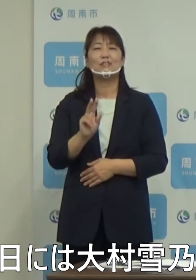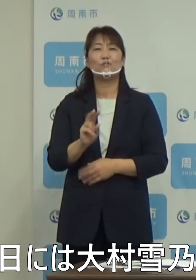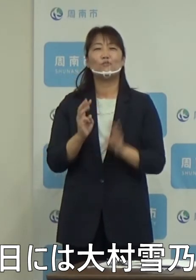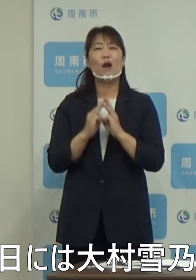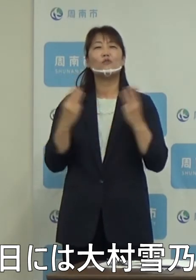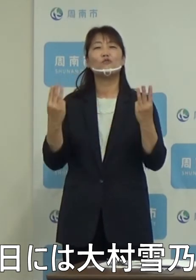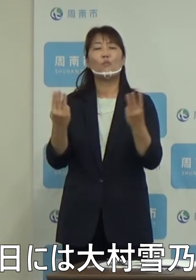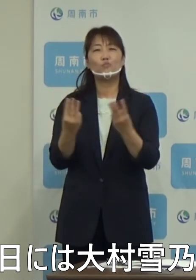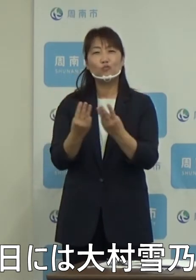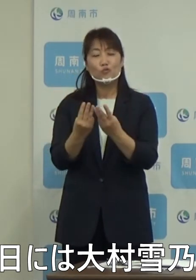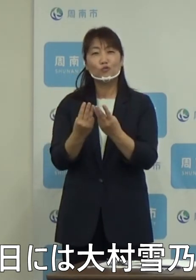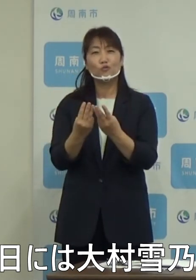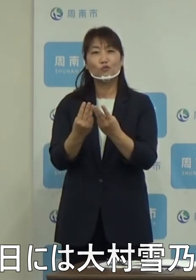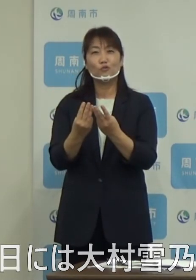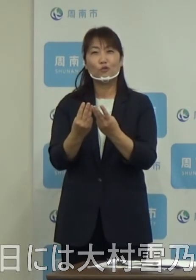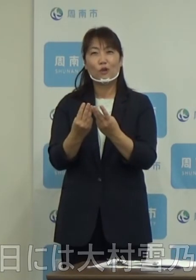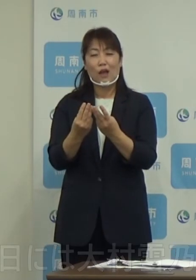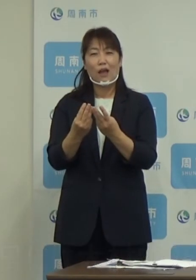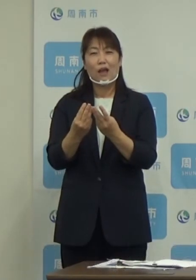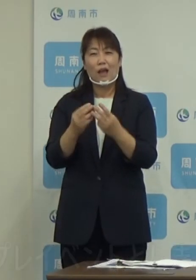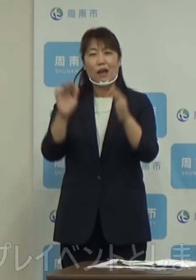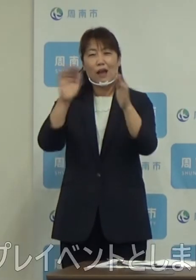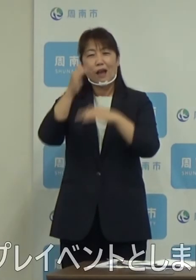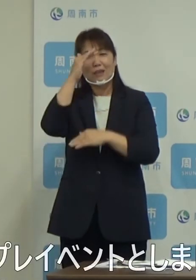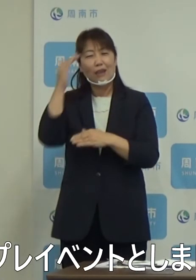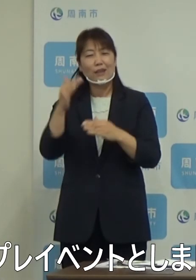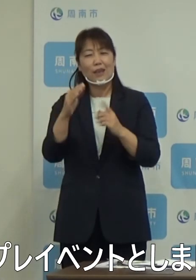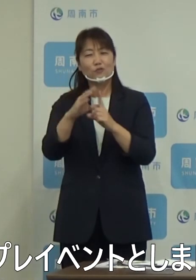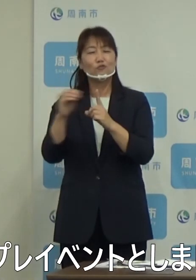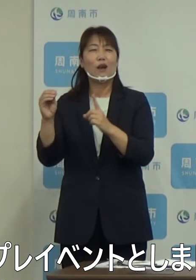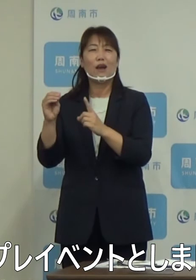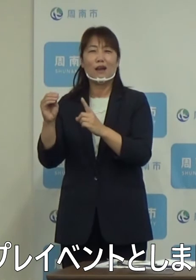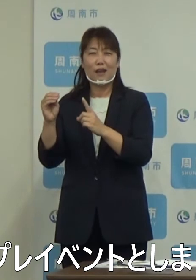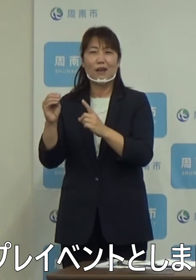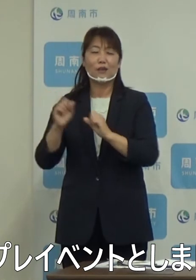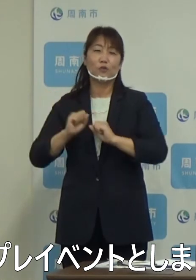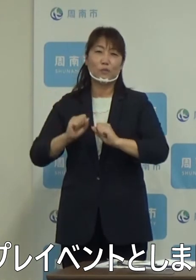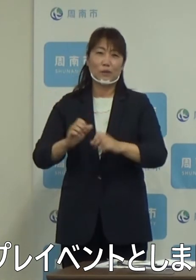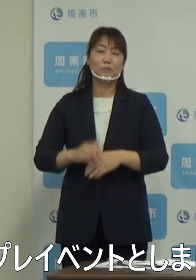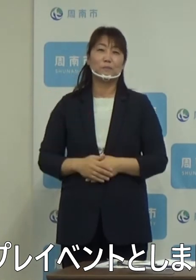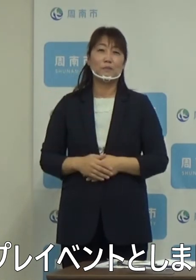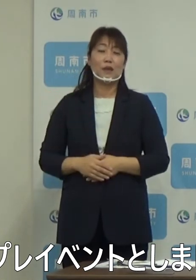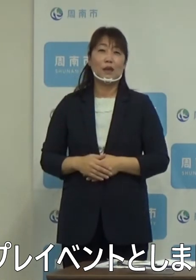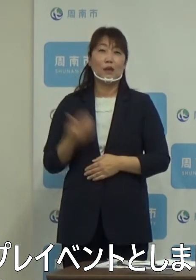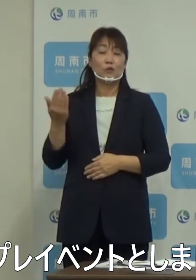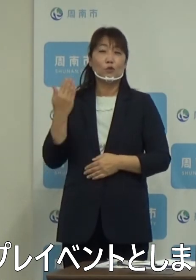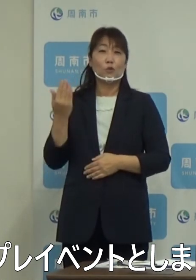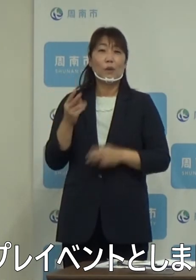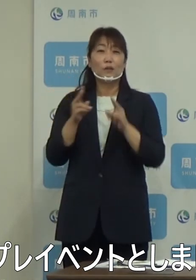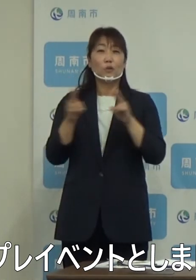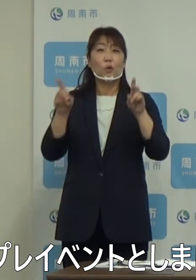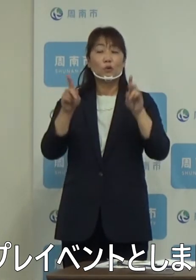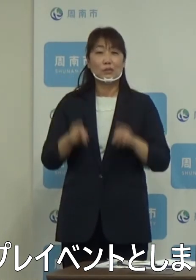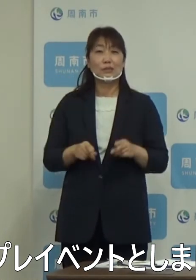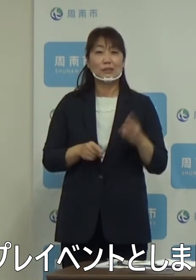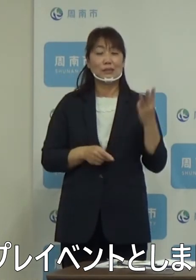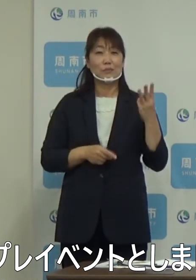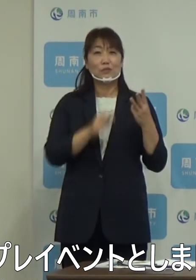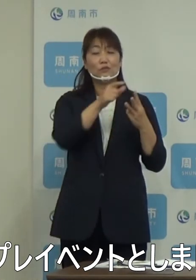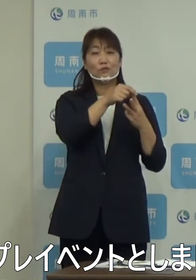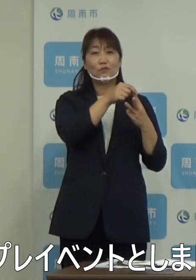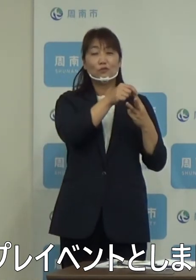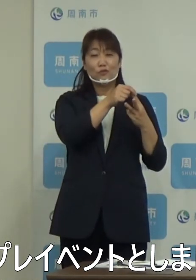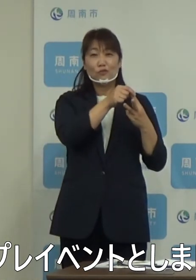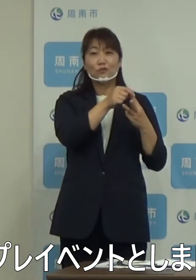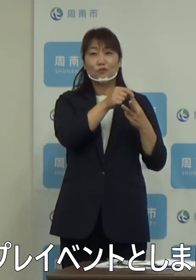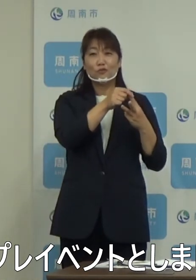や工場夜景ツアーを行います。そしてプレイベントとしまして、1月6日から南